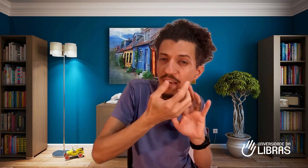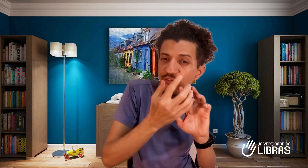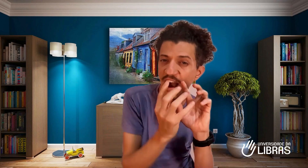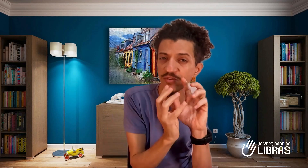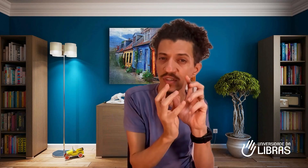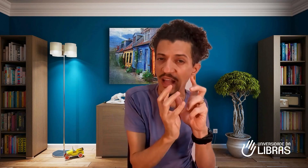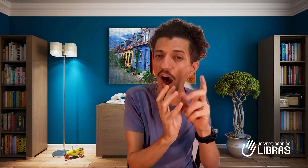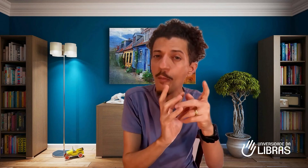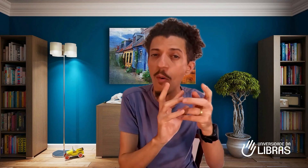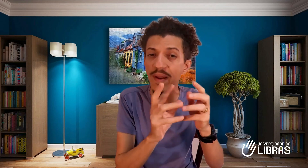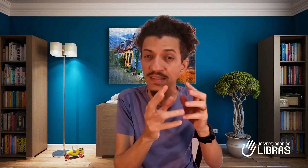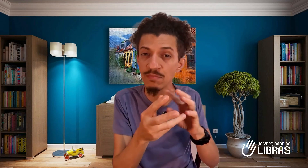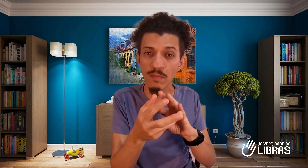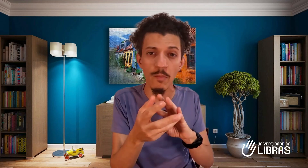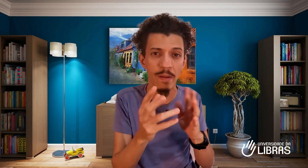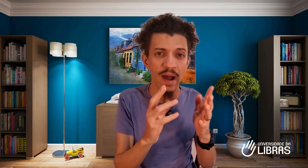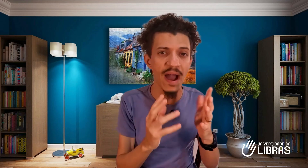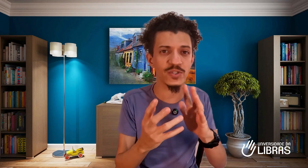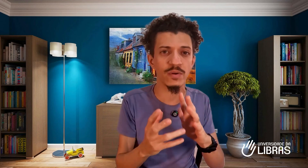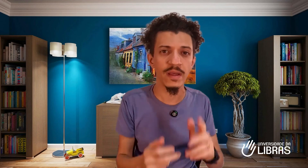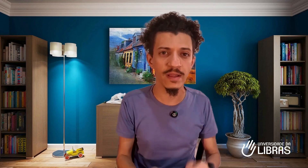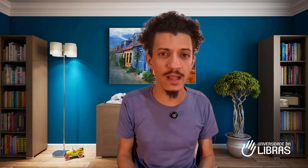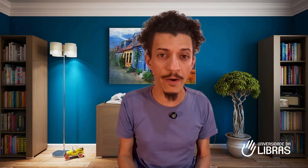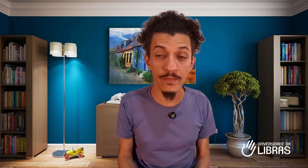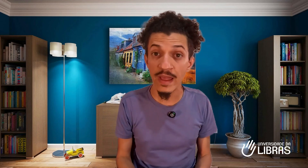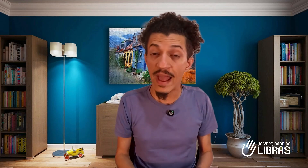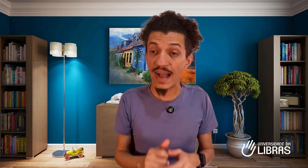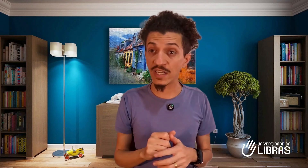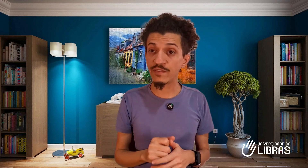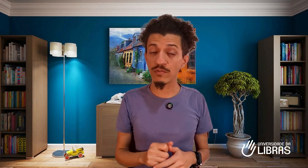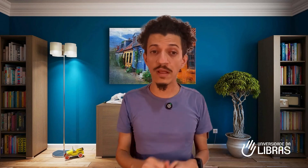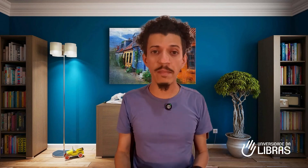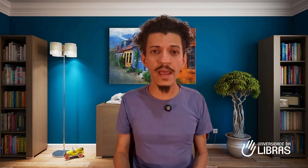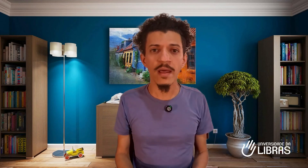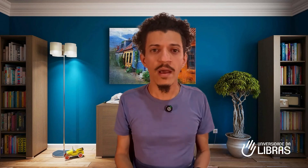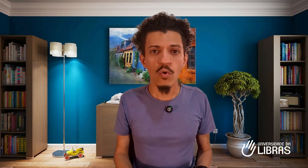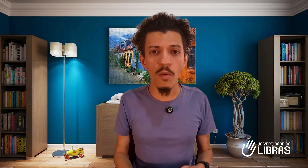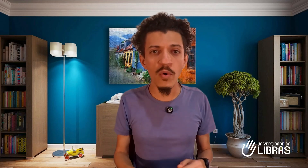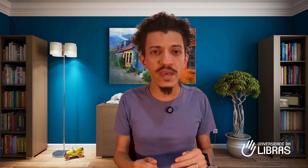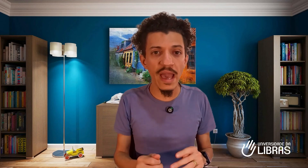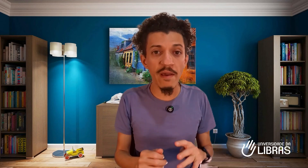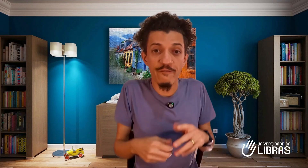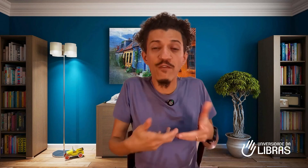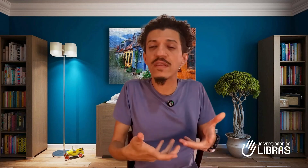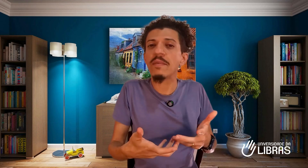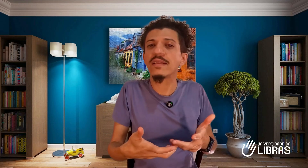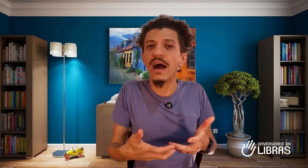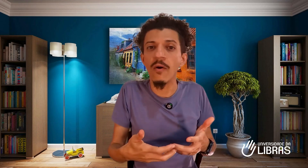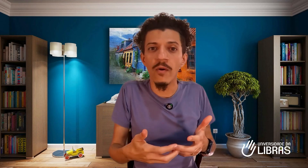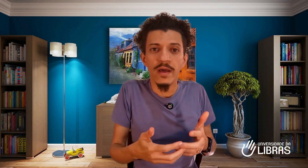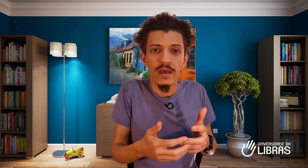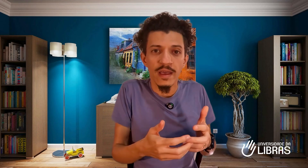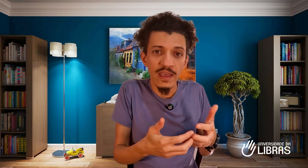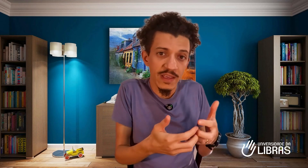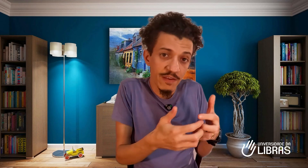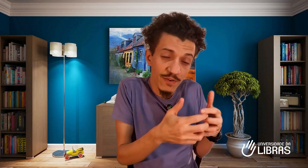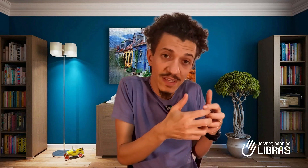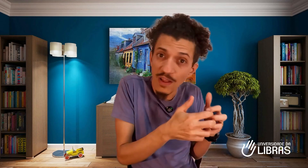faz o sinal, mão para cima, mão para baixo e tal. A gente viu também como que é fundamental e que você não pode